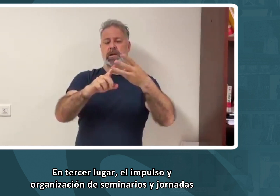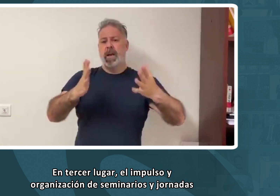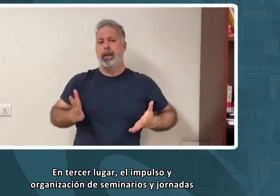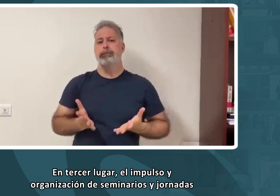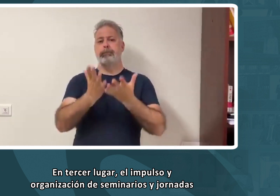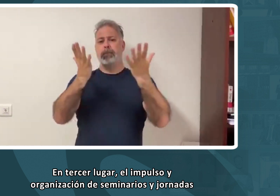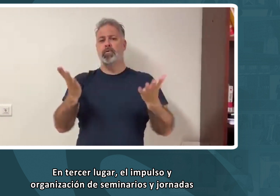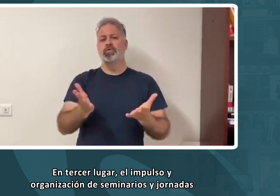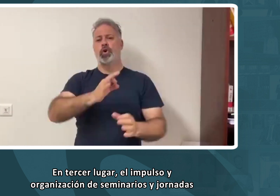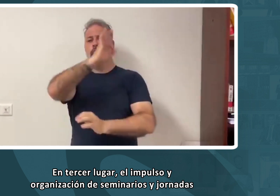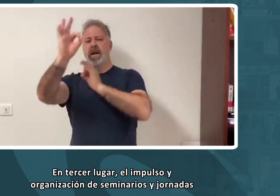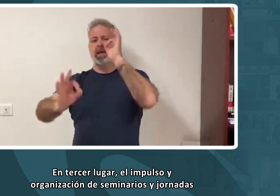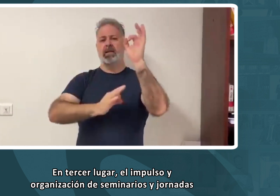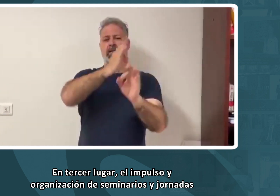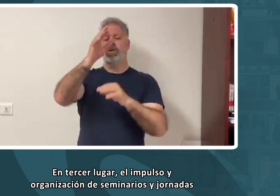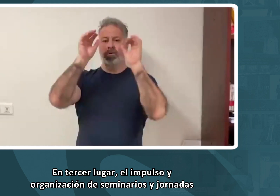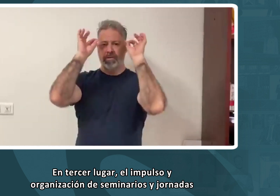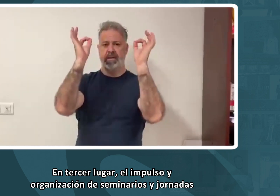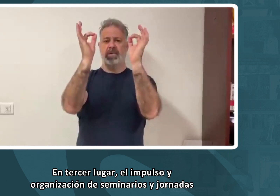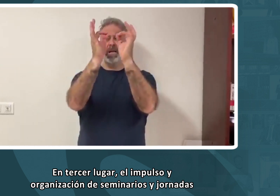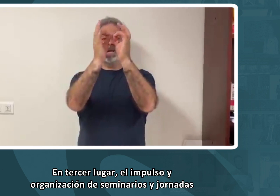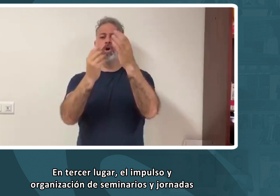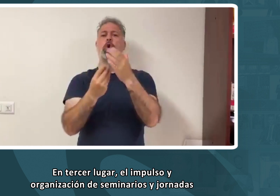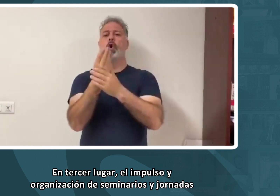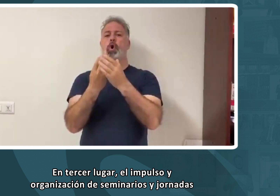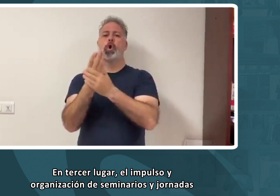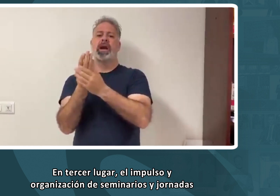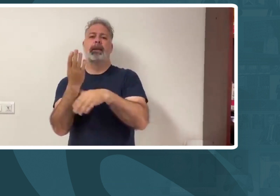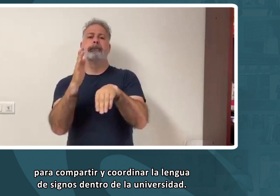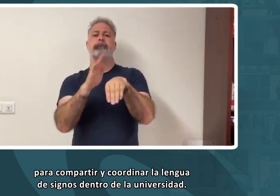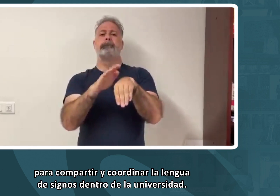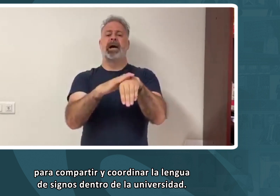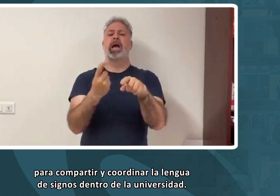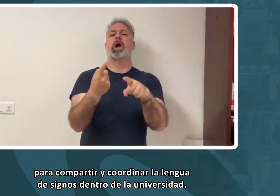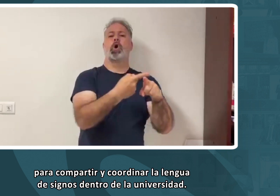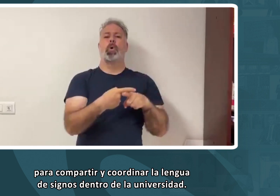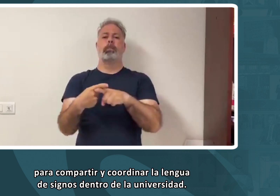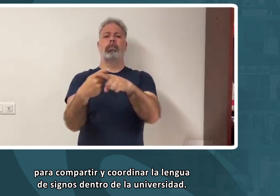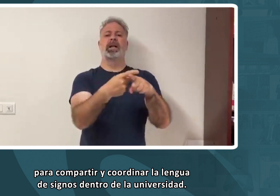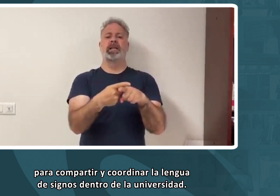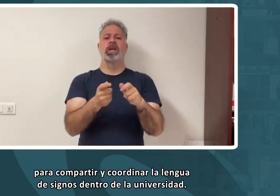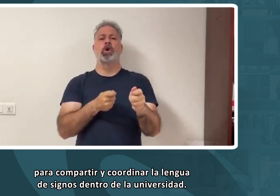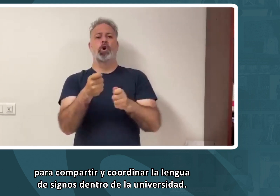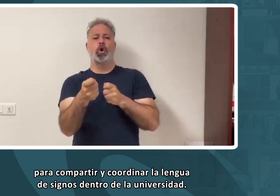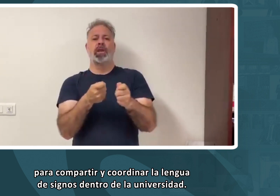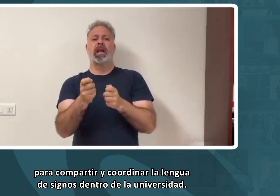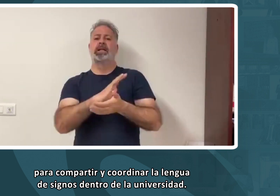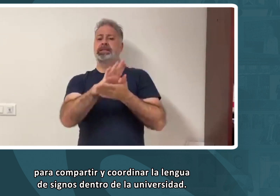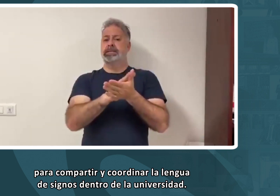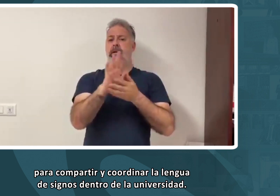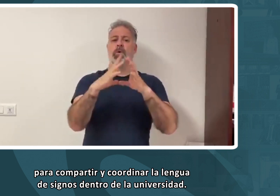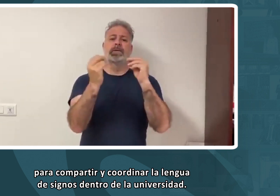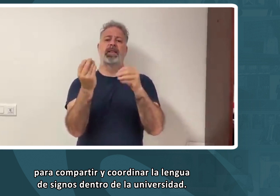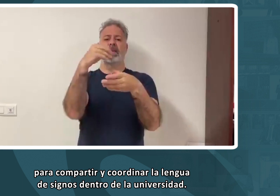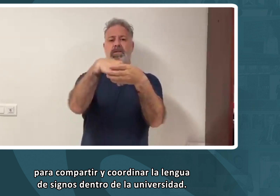el impulso y organización de seminarios y jornadas para compartir y coordinar la lengua de